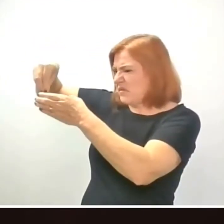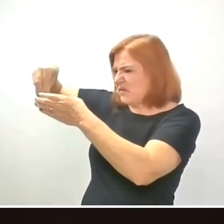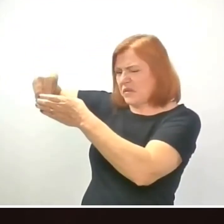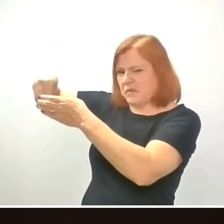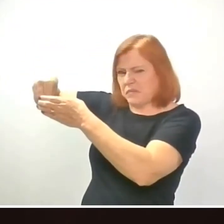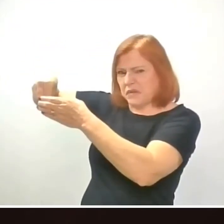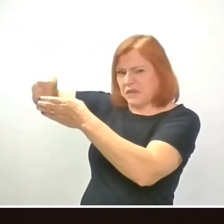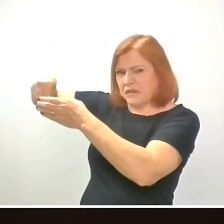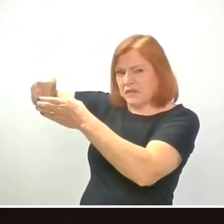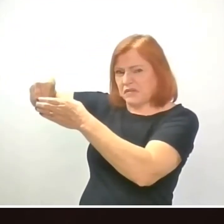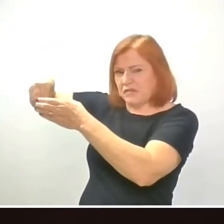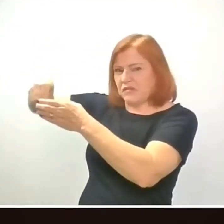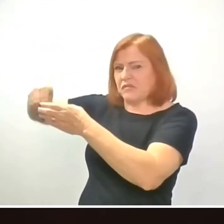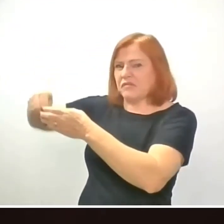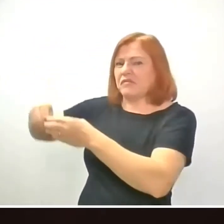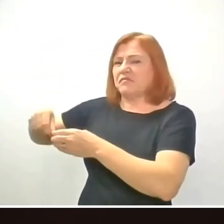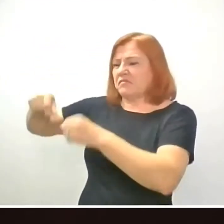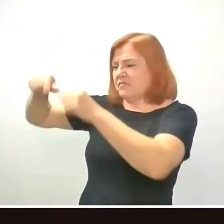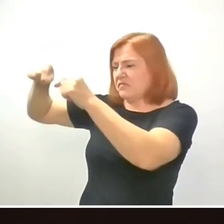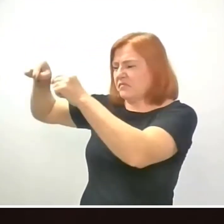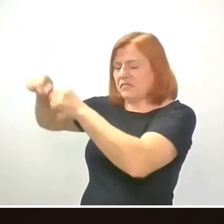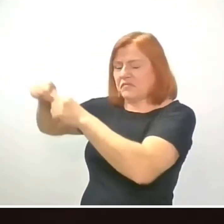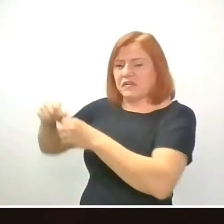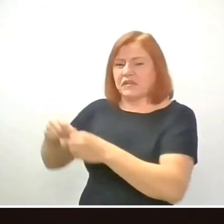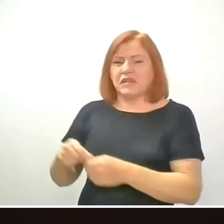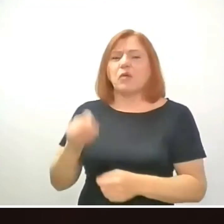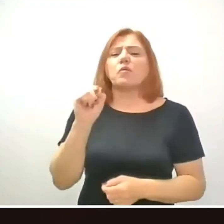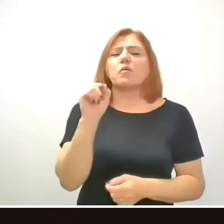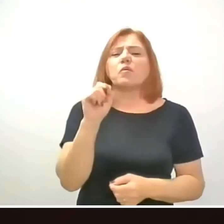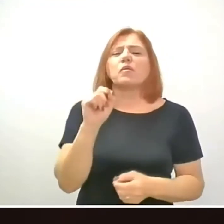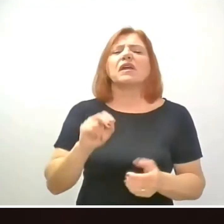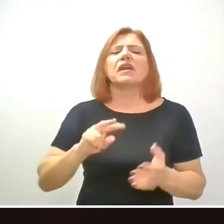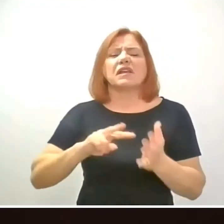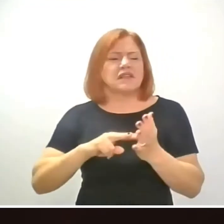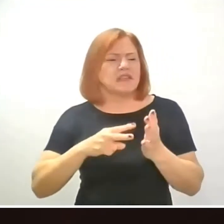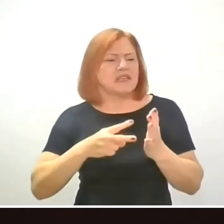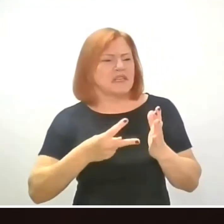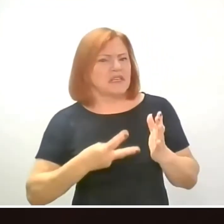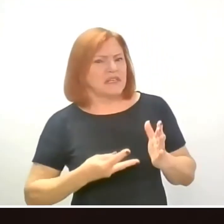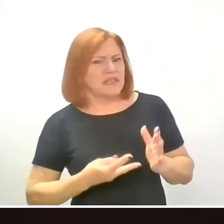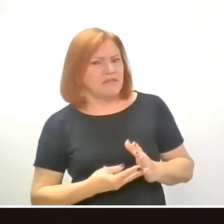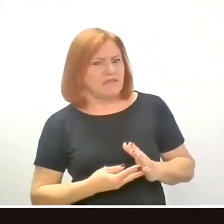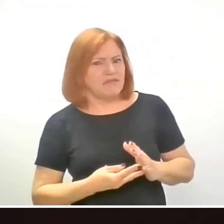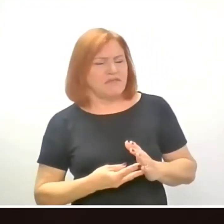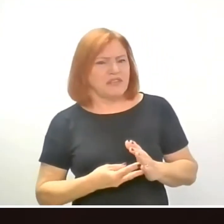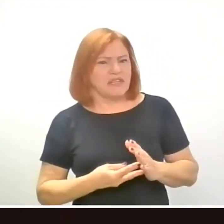completo, ocultamente, os ensinamentos com respeito a Cristo.